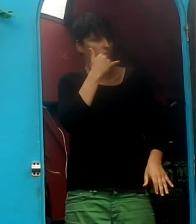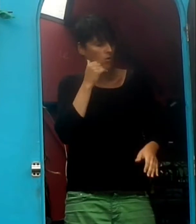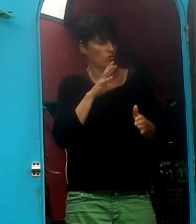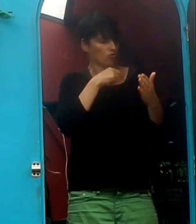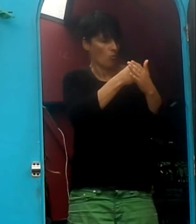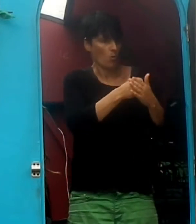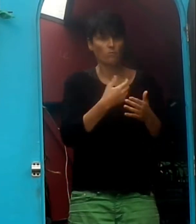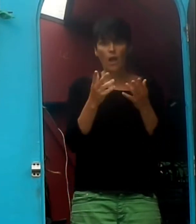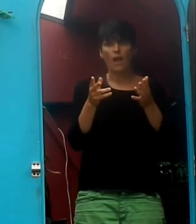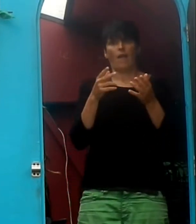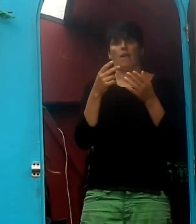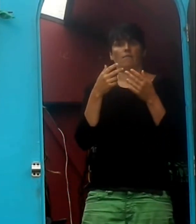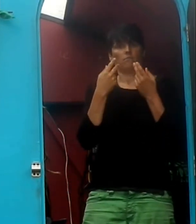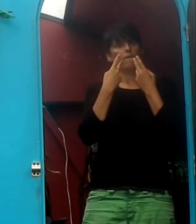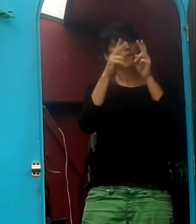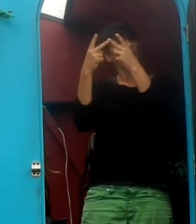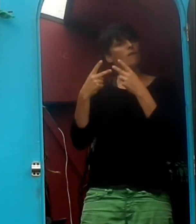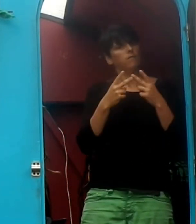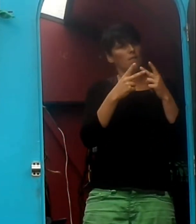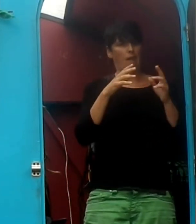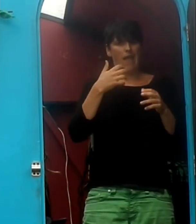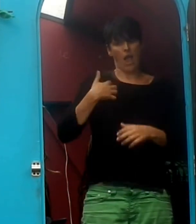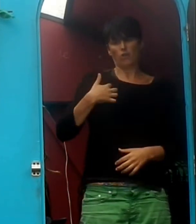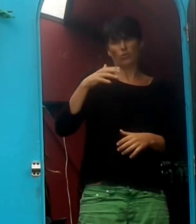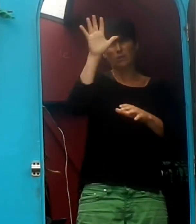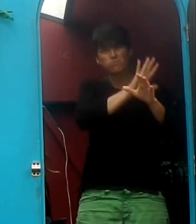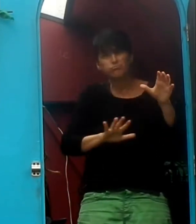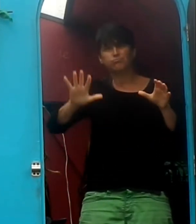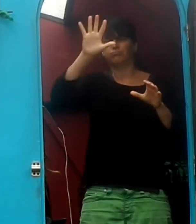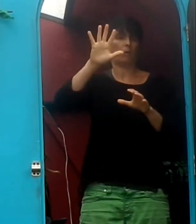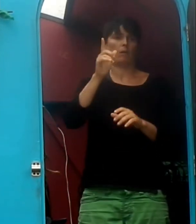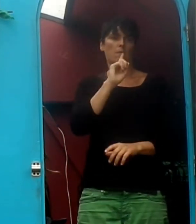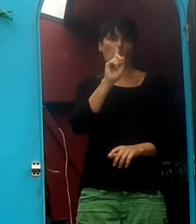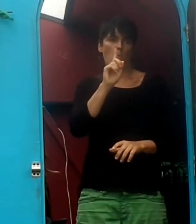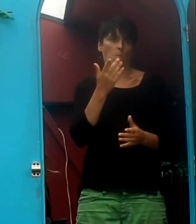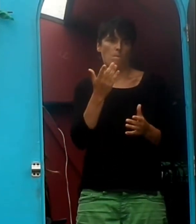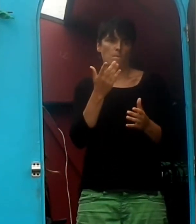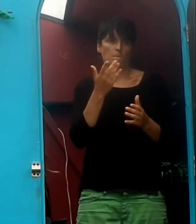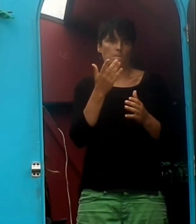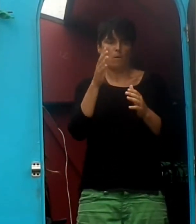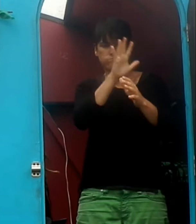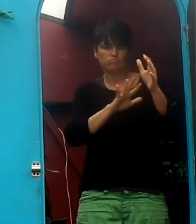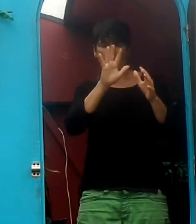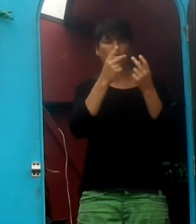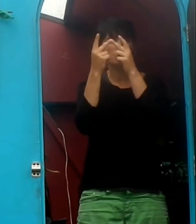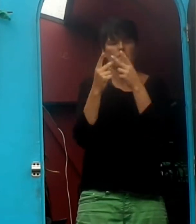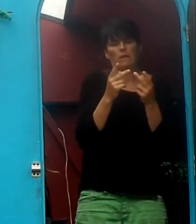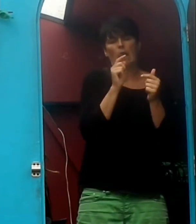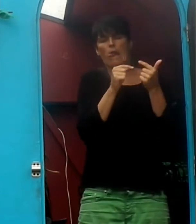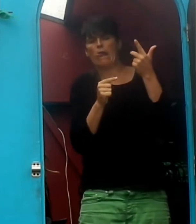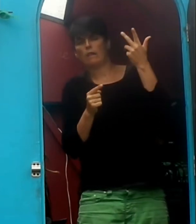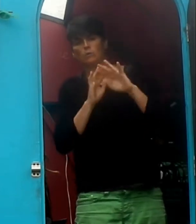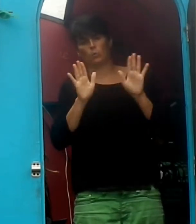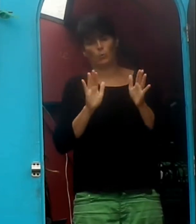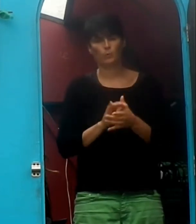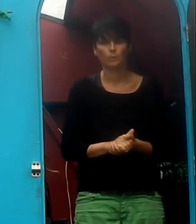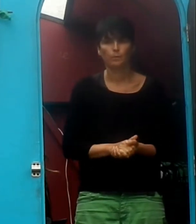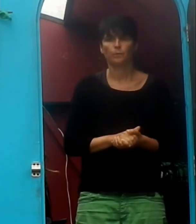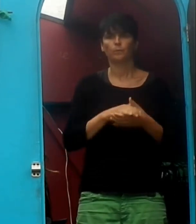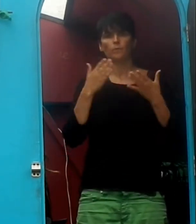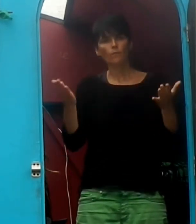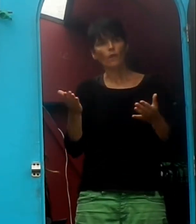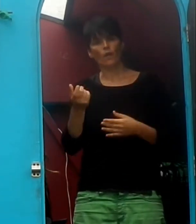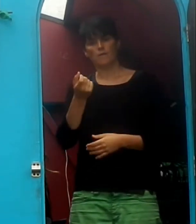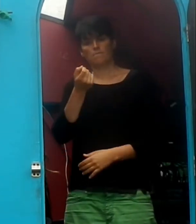n'y en a pas partout, des socorristas. Donc le misoprostol, je crois que le misoprostol,